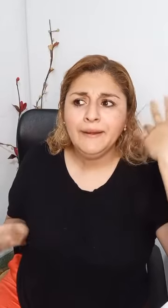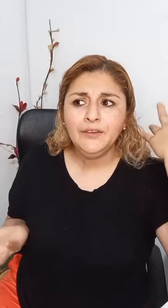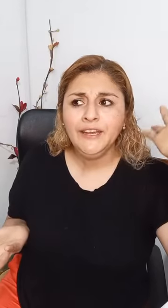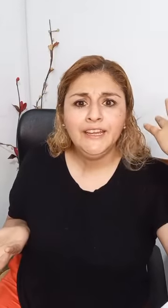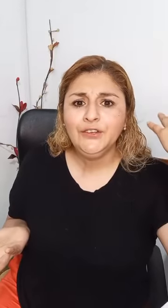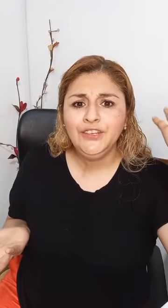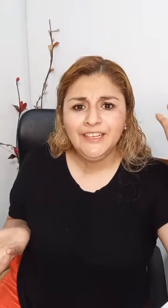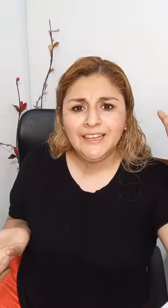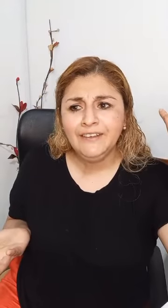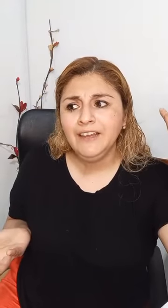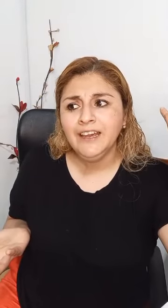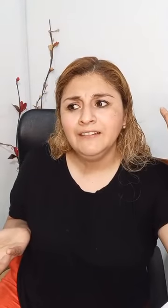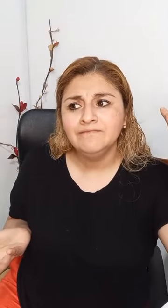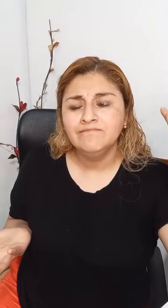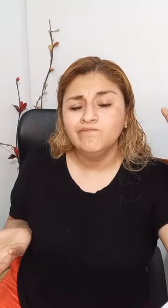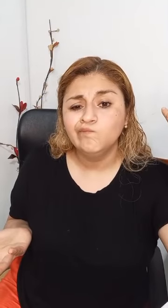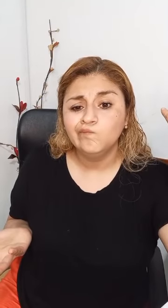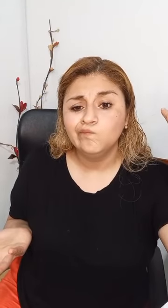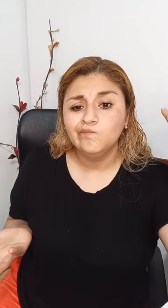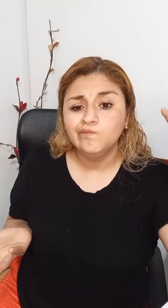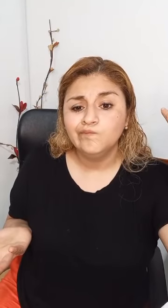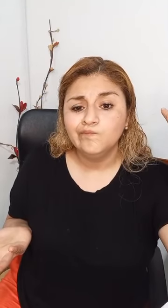Y las personas que no tienen la Biblia,